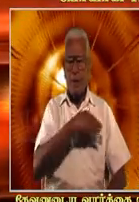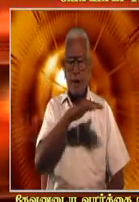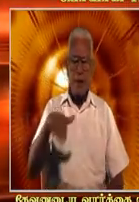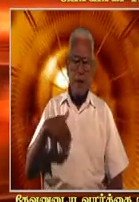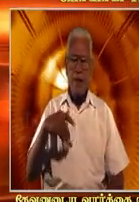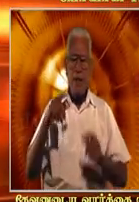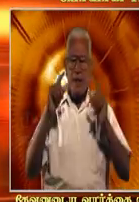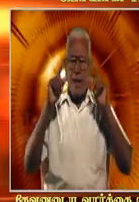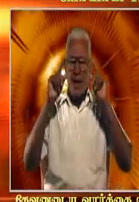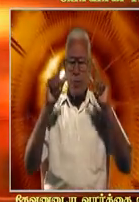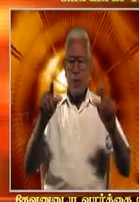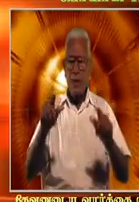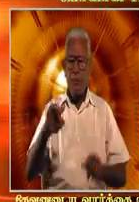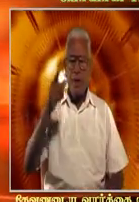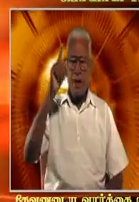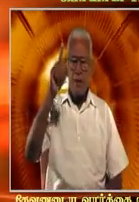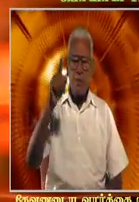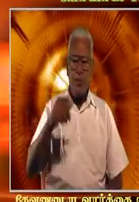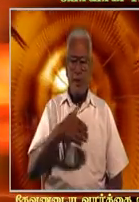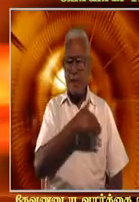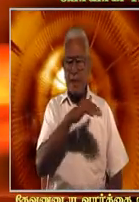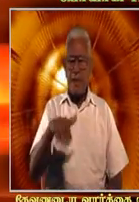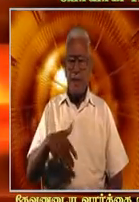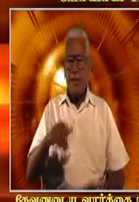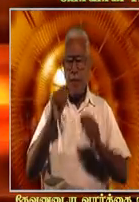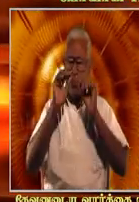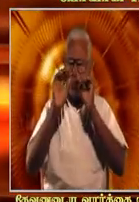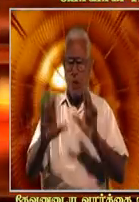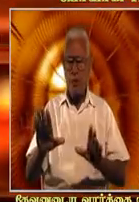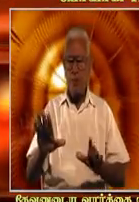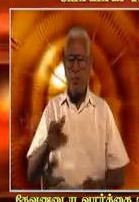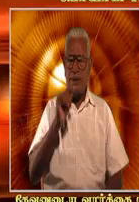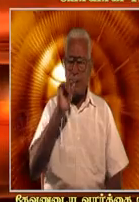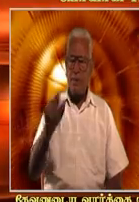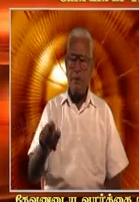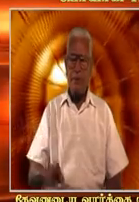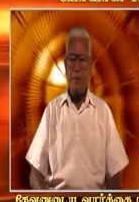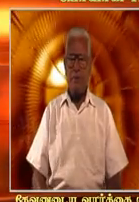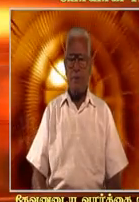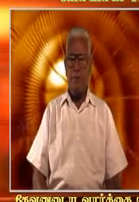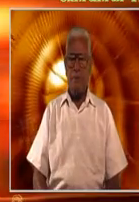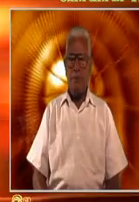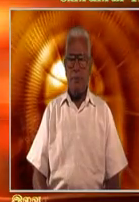பிதாவை எங்களுக்கு காண்பியும் அது எங்களுக்கு போதும் என்றான்